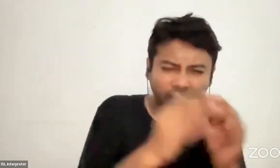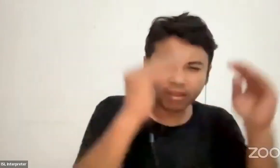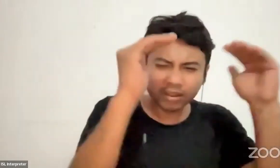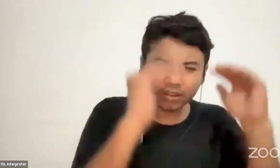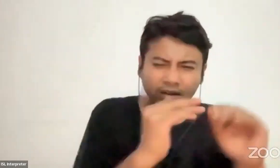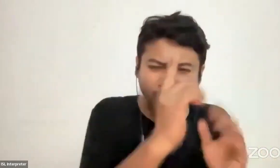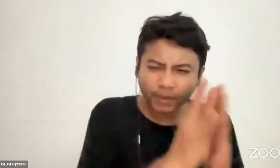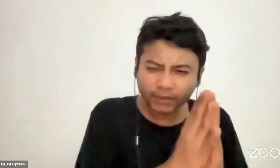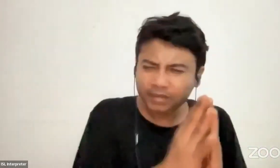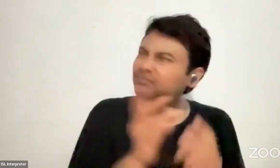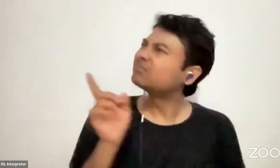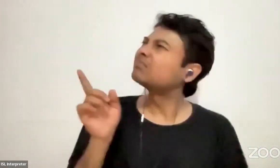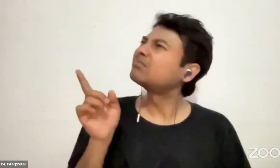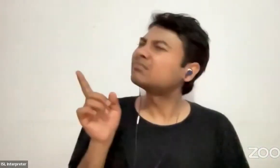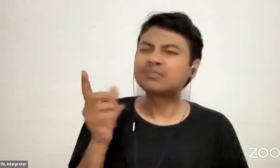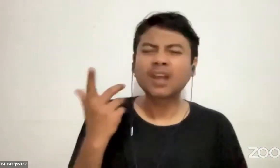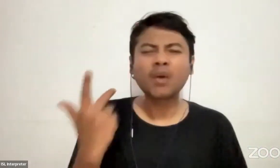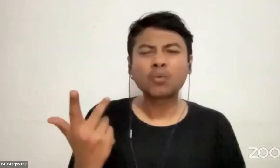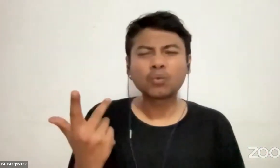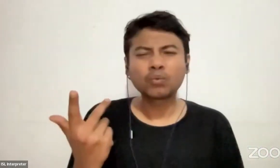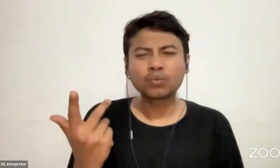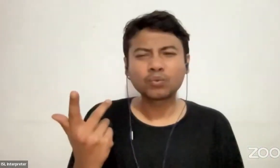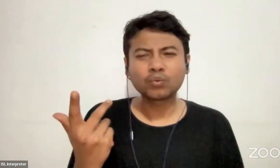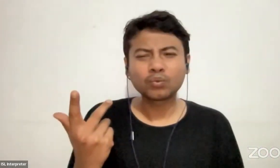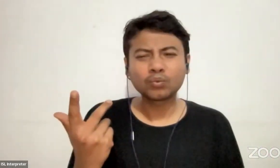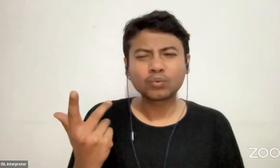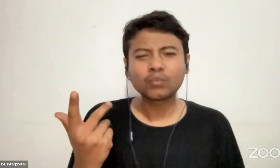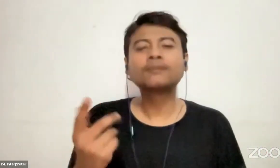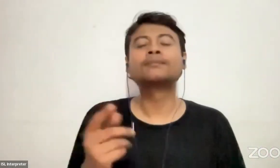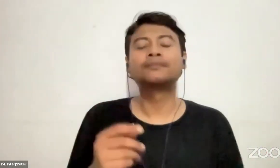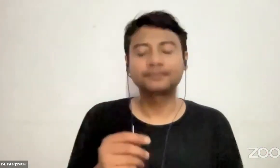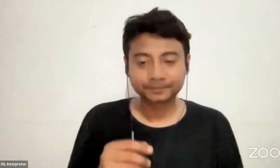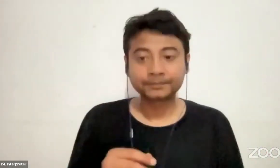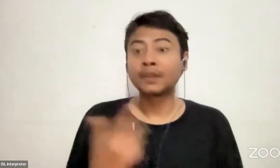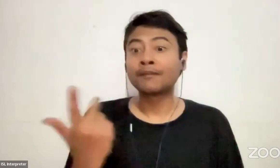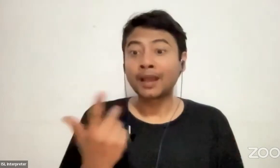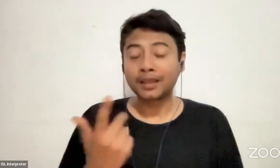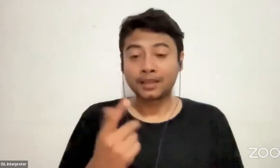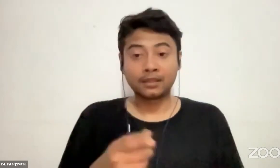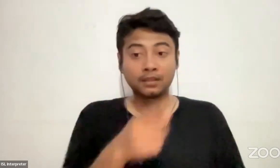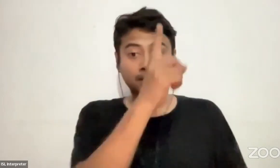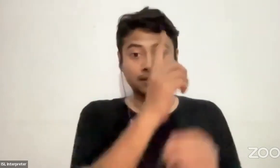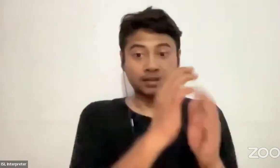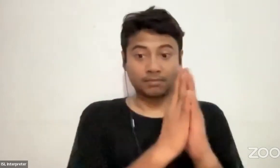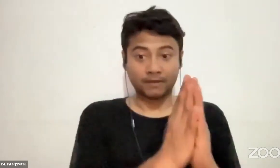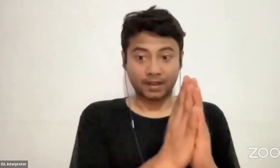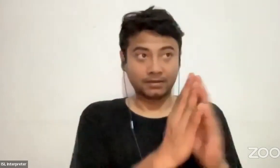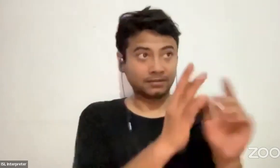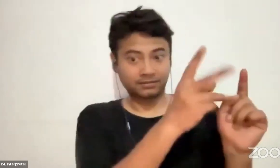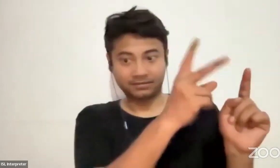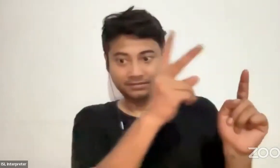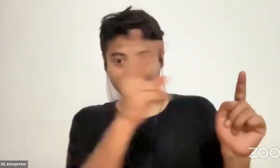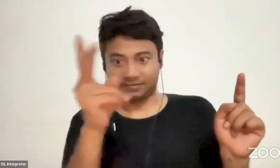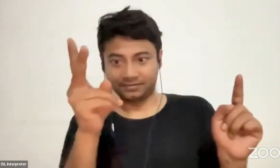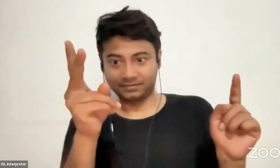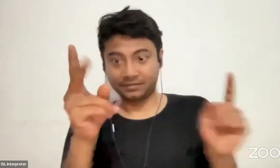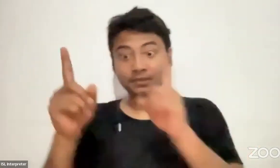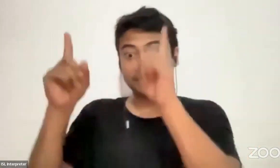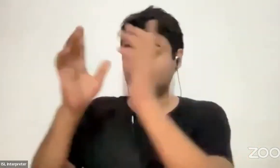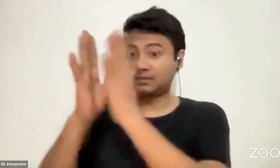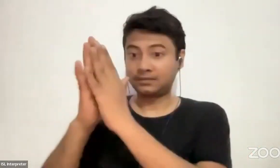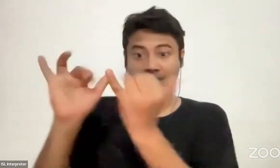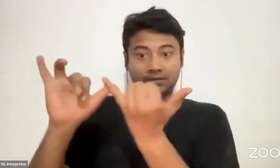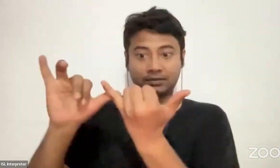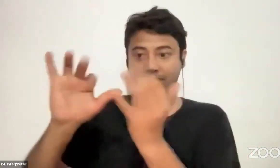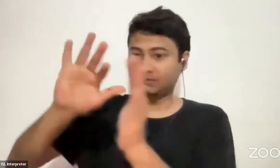श्लोक में ही बता रहे हैं, क्योंकि उन देवताओं से प्राप्त होने वाले जो फल हैं, है ना, जो वो हमको